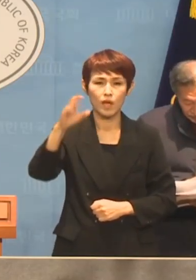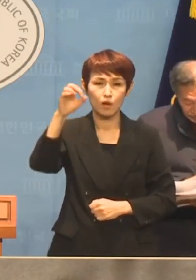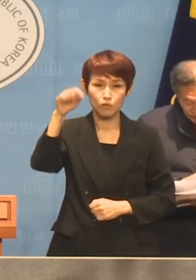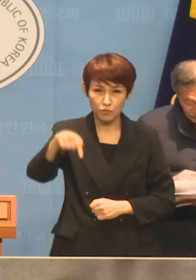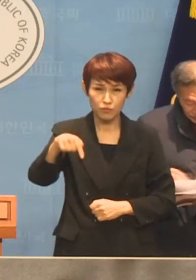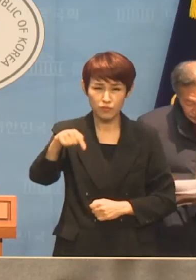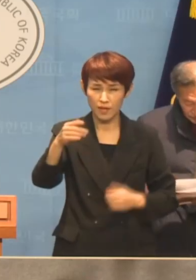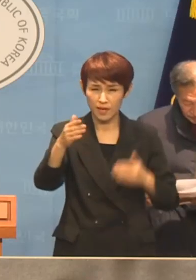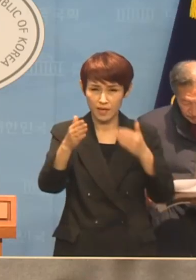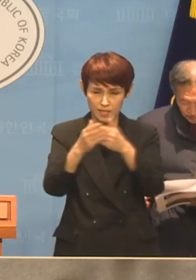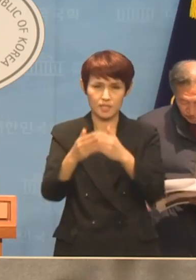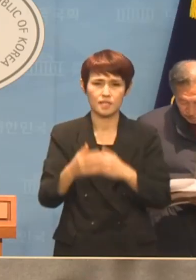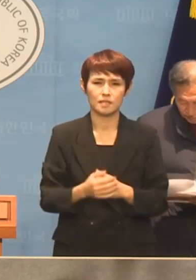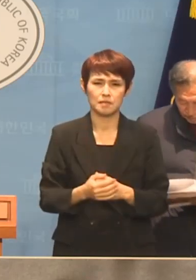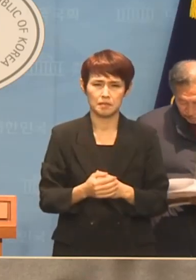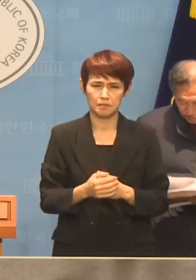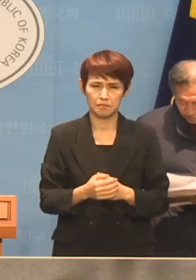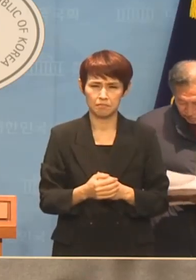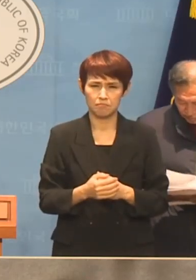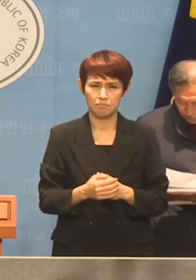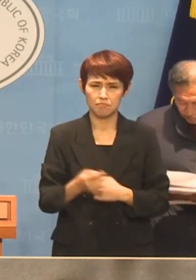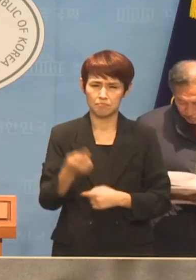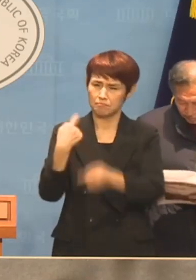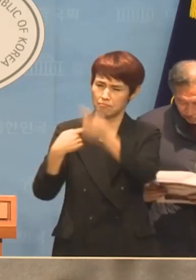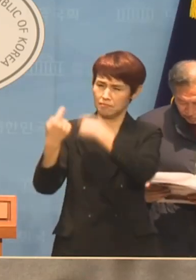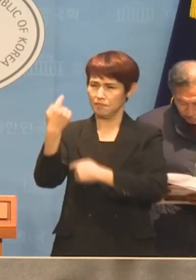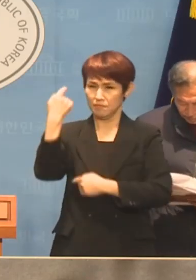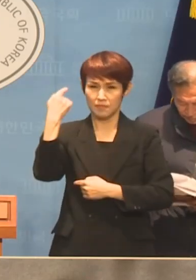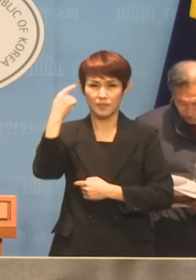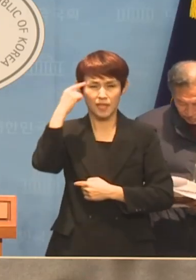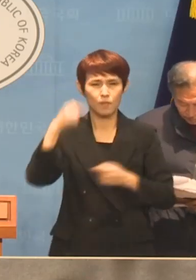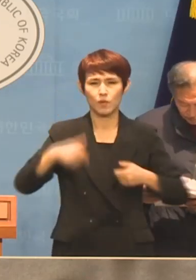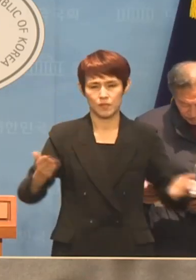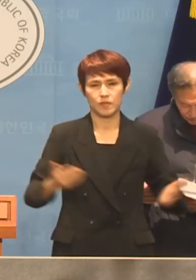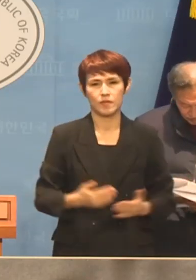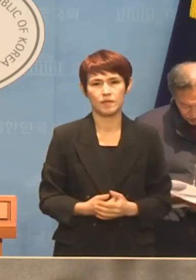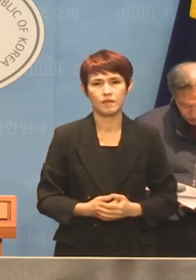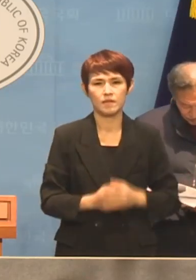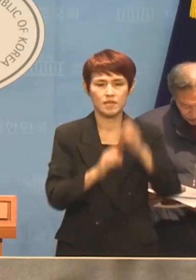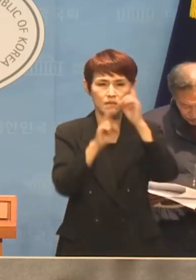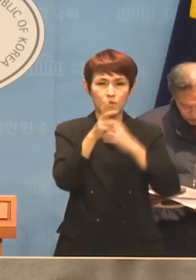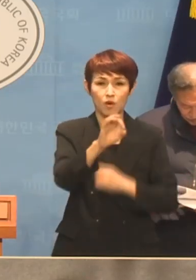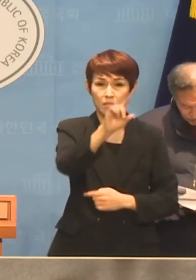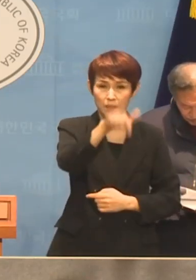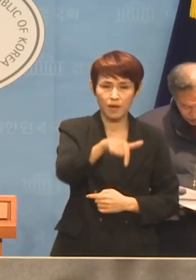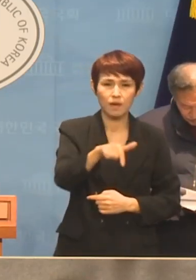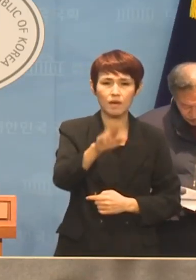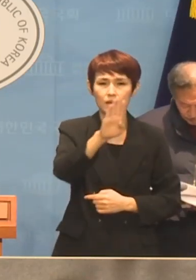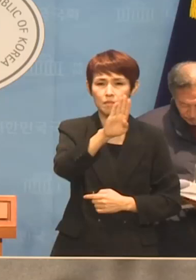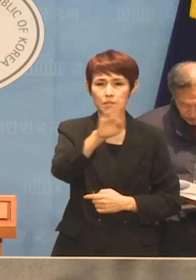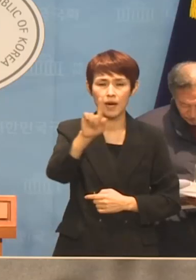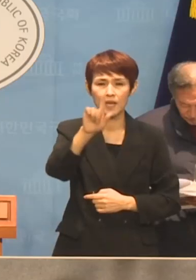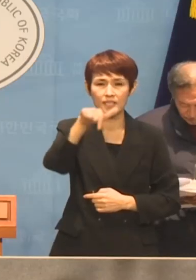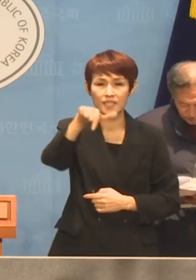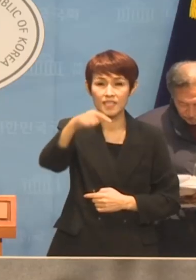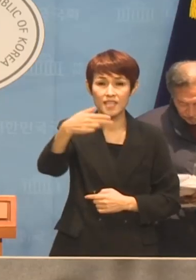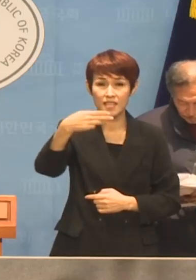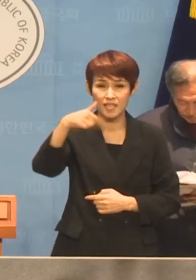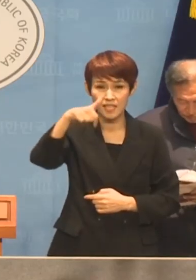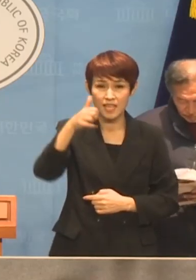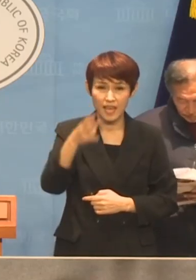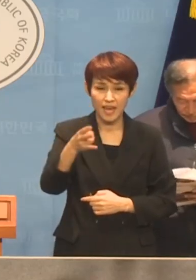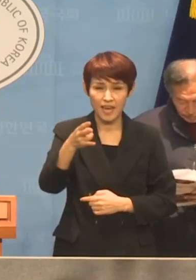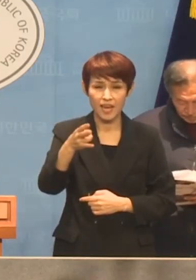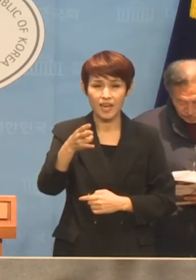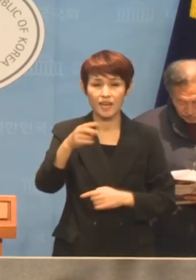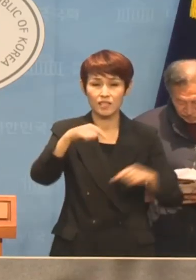독재까지 근원을 찾아갈 필요도 없다. 이명박, 박근혜 정권의 부패와 몰락은 더 이상 언급할